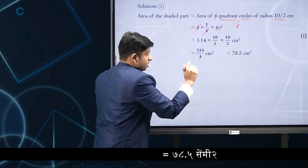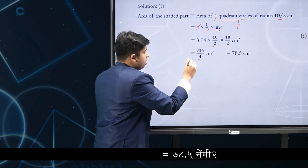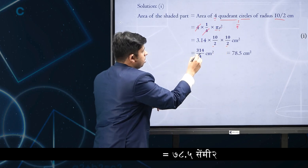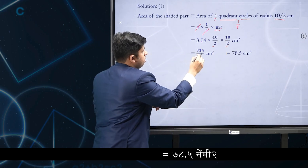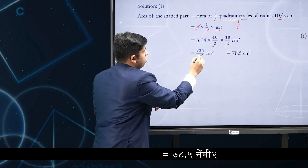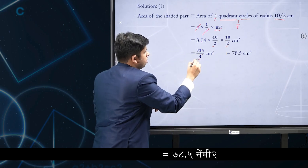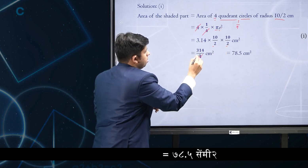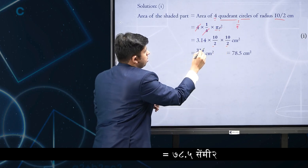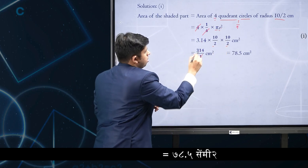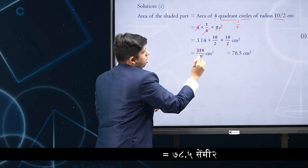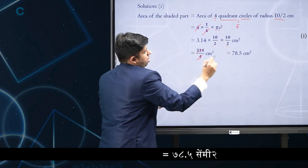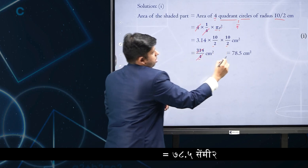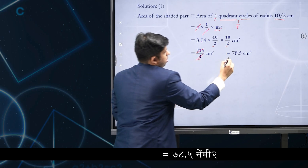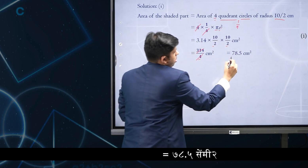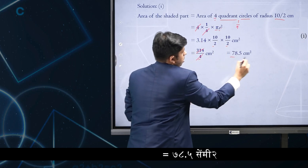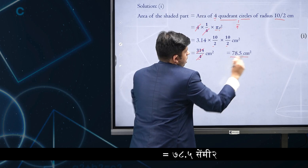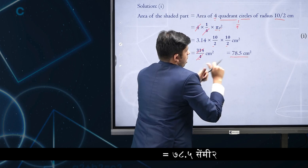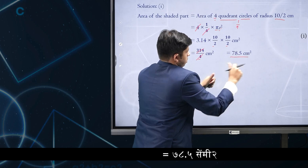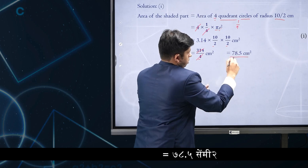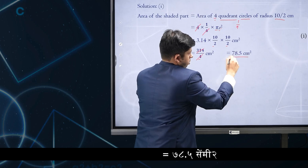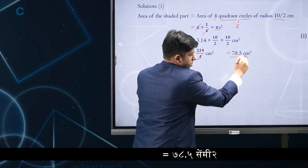Equals to 78.5 centimeter square.